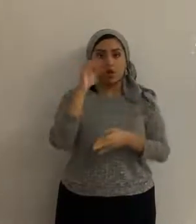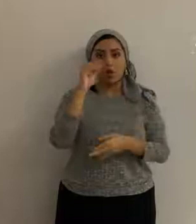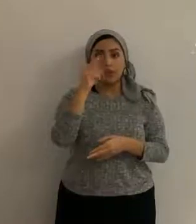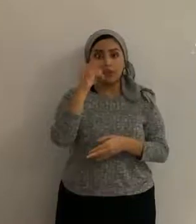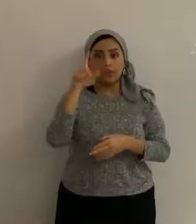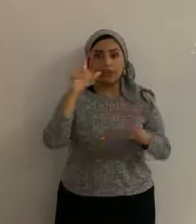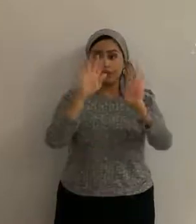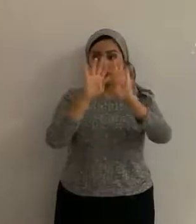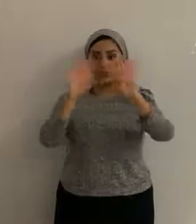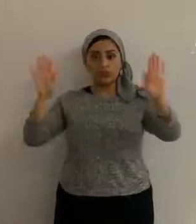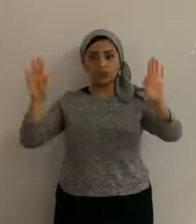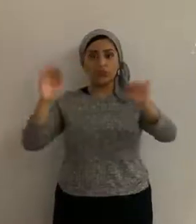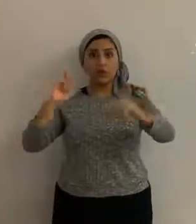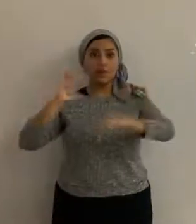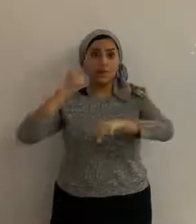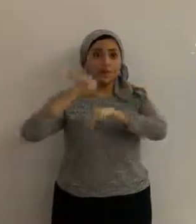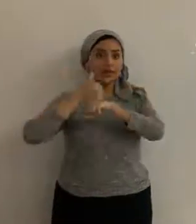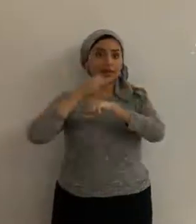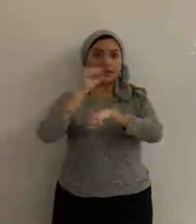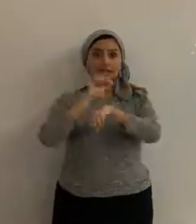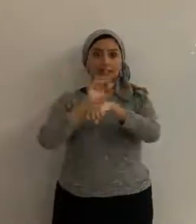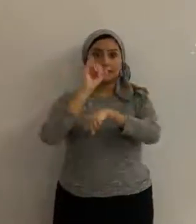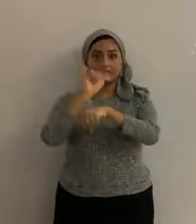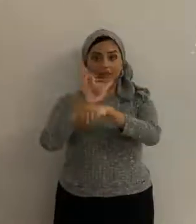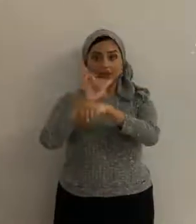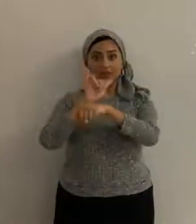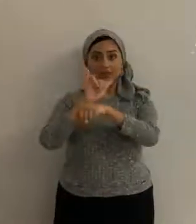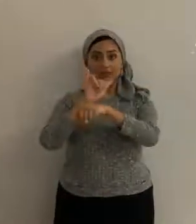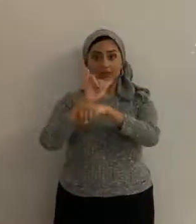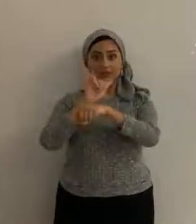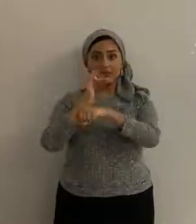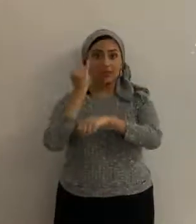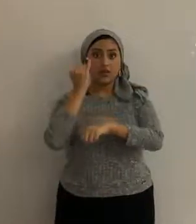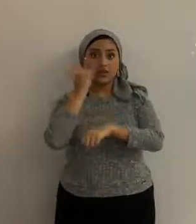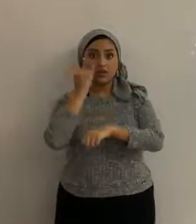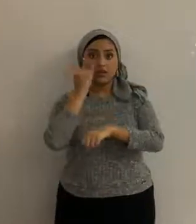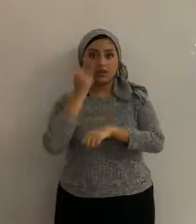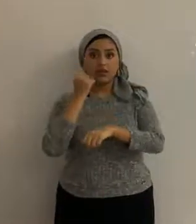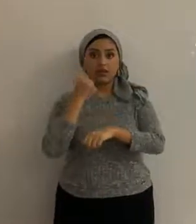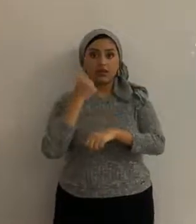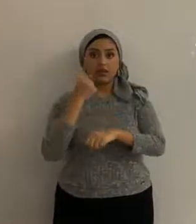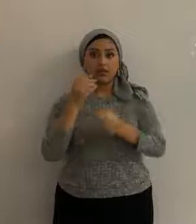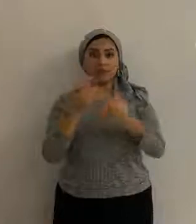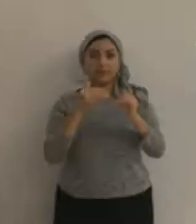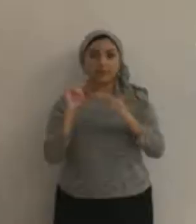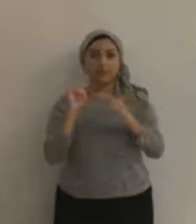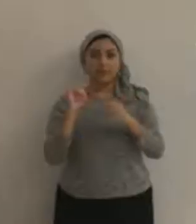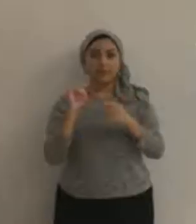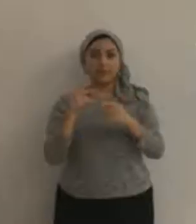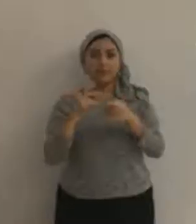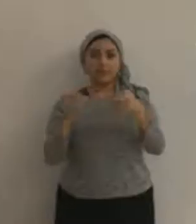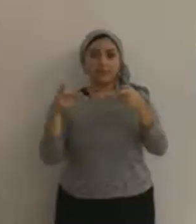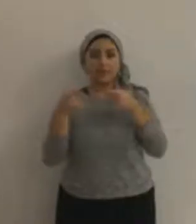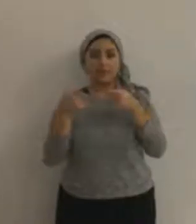ha hecho una sinagoga, digamos, si estuviéramos de frente el cótel, sería hacia el lado izquierdo. Y se acaba de construir una